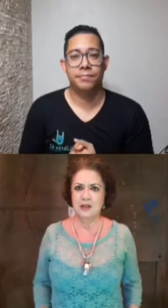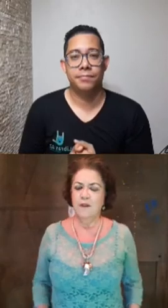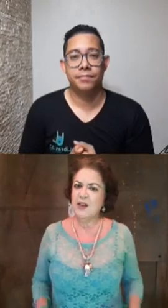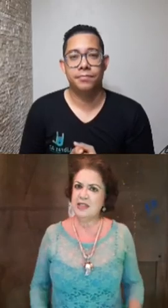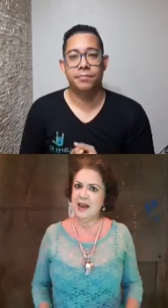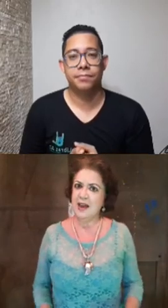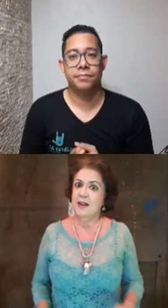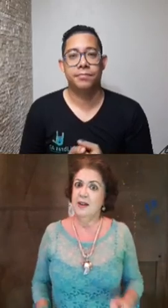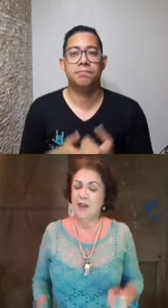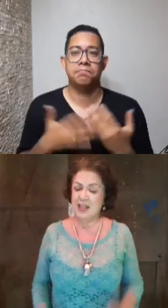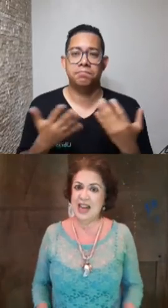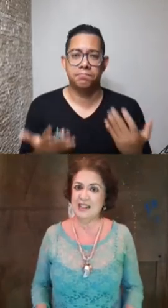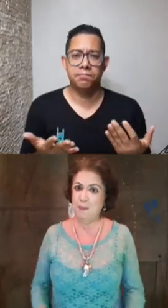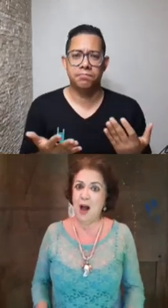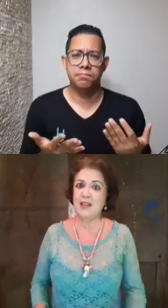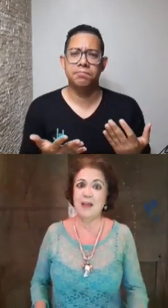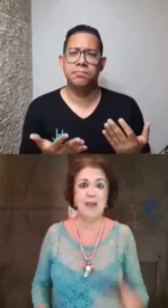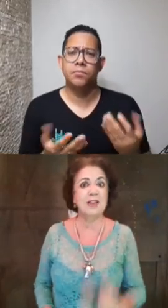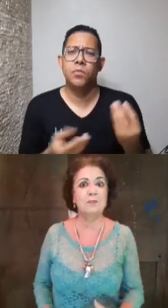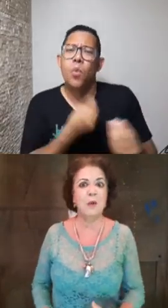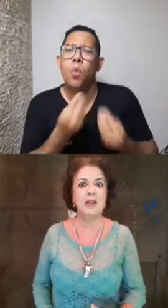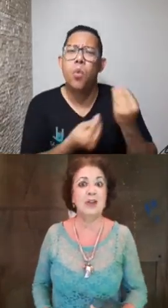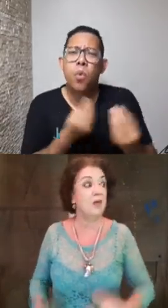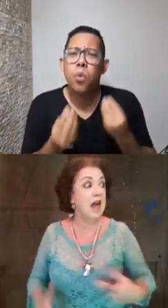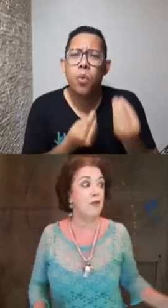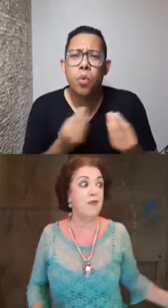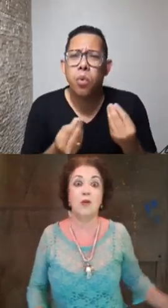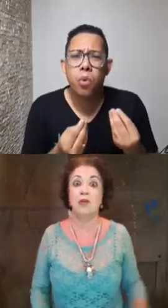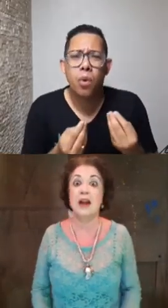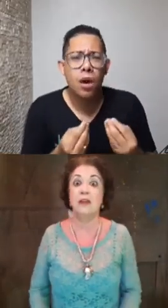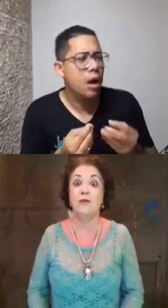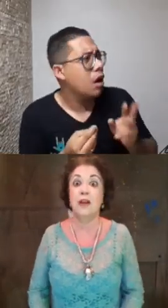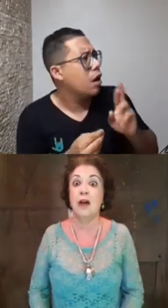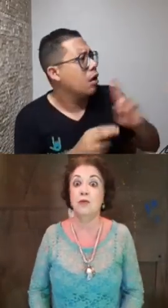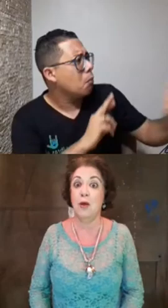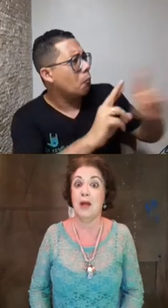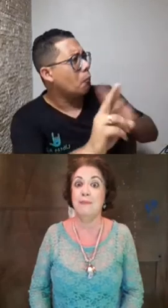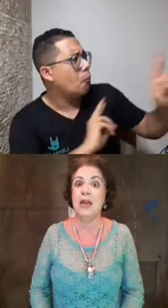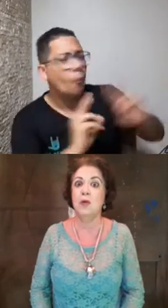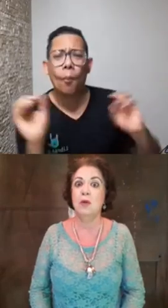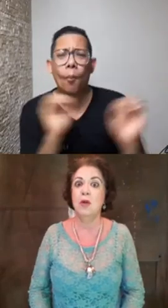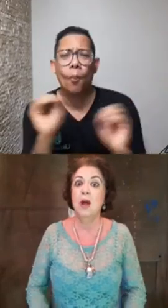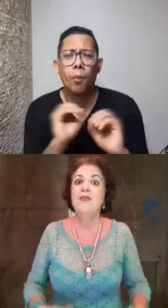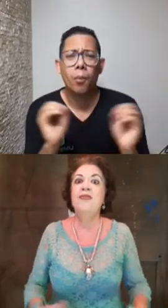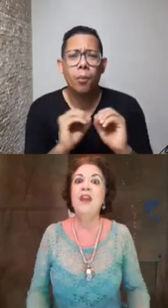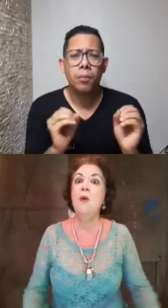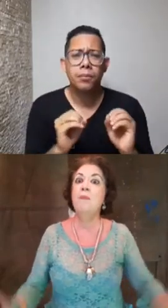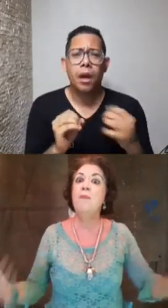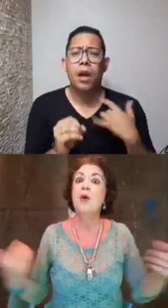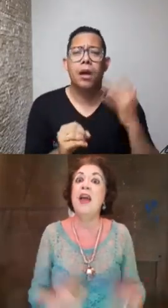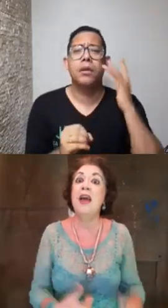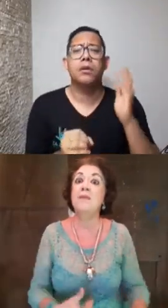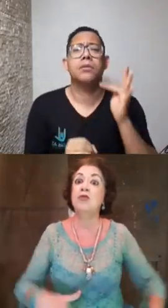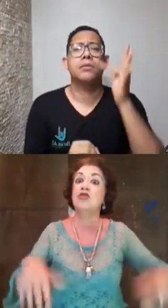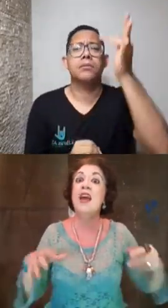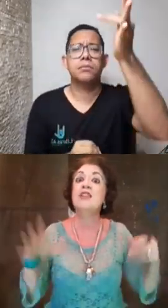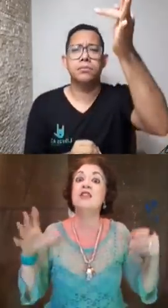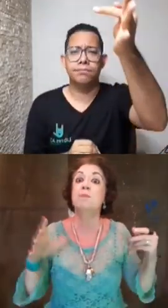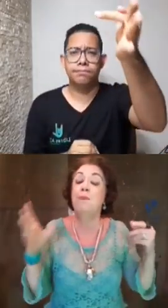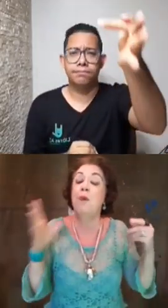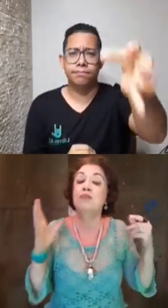Ondas! Vocês podem me responder o que é que eu vou encontrar no final do meu caminho? Não